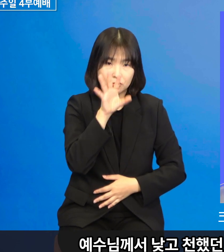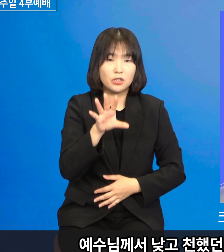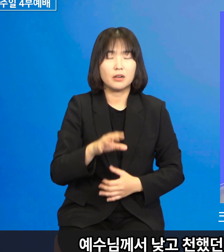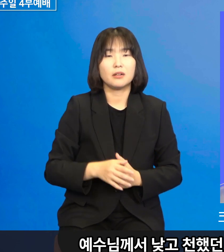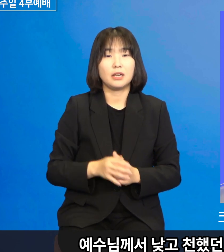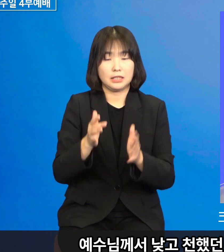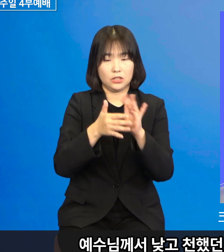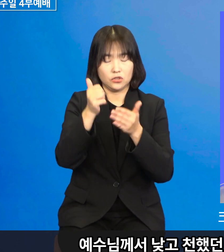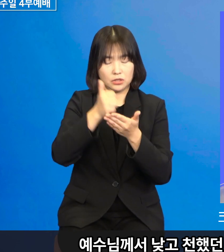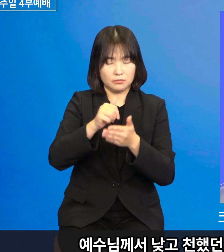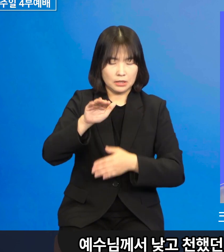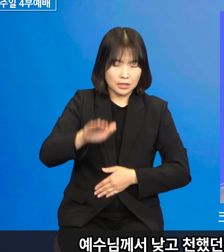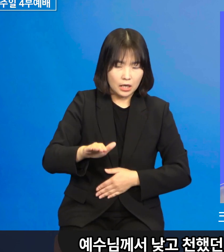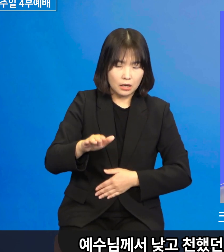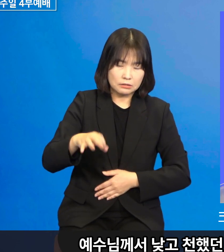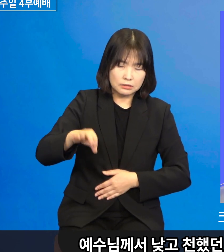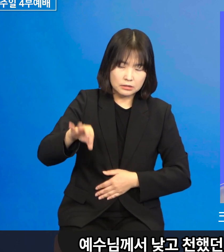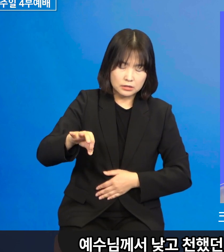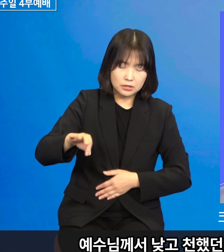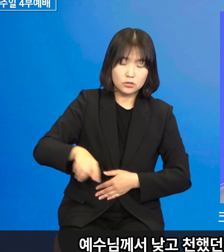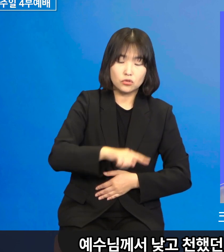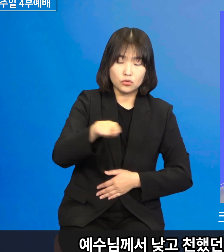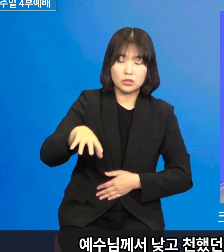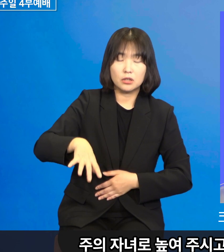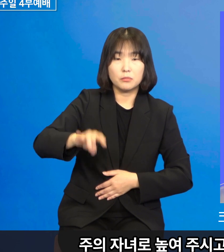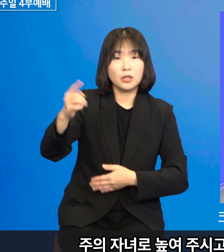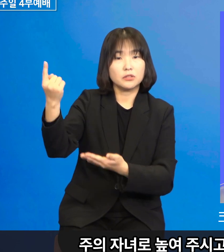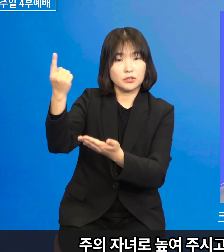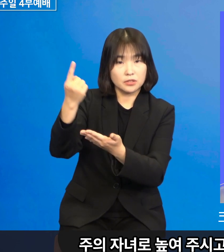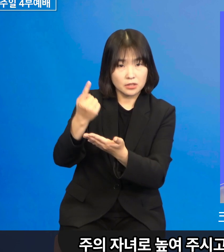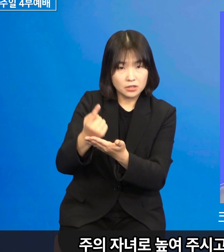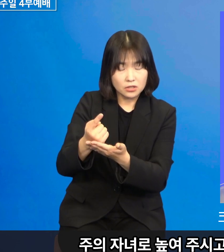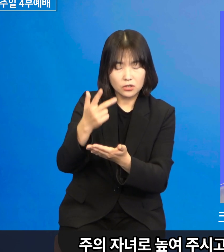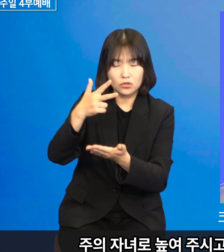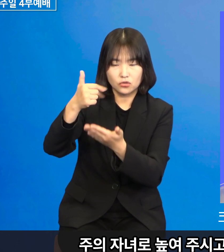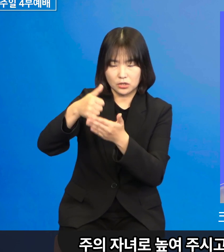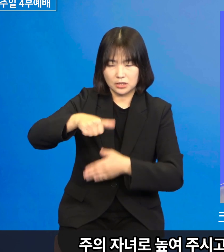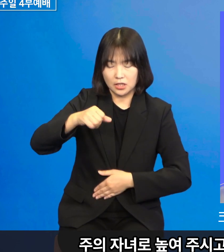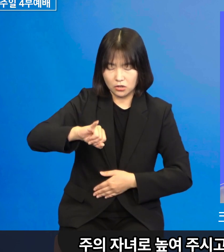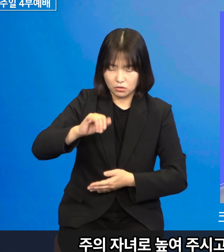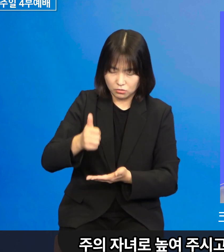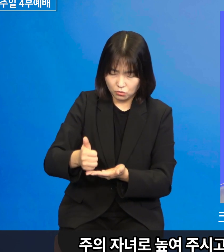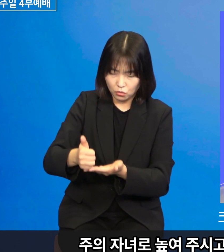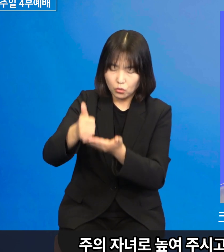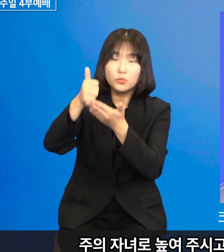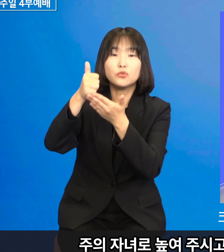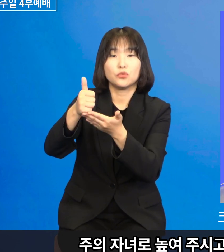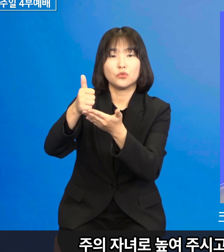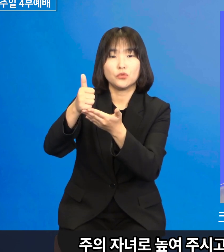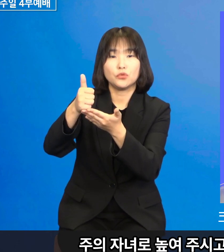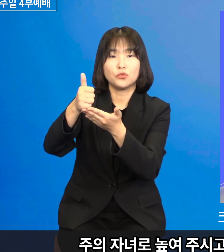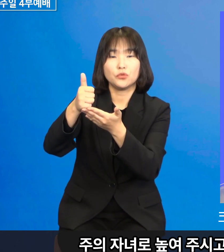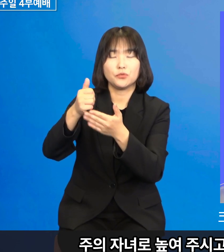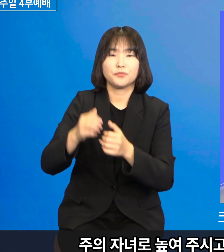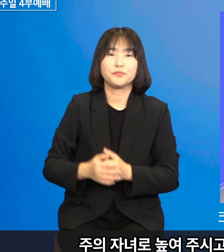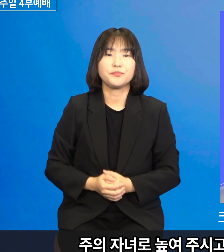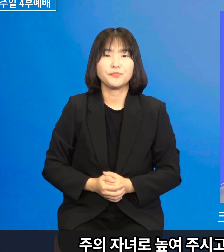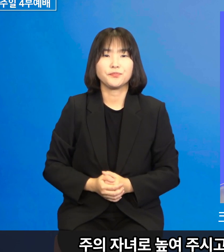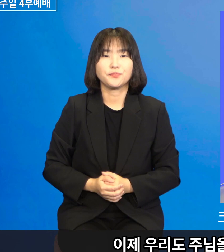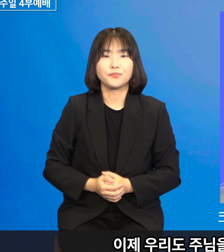예수님께서 낳고 쳐냈던 우리를 먼저 찾아와 주셔서 주의 자녀로 높여주시고 존귀하게